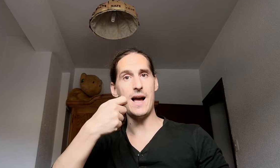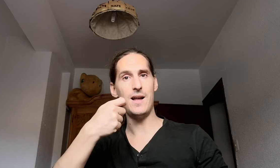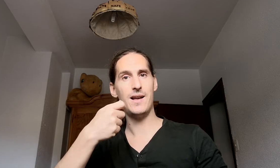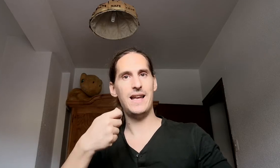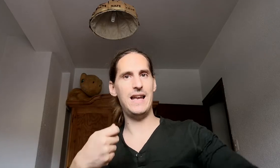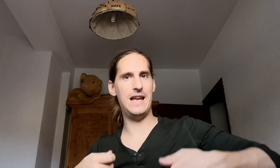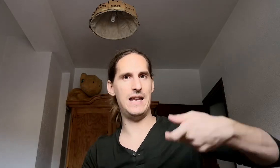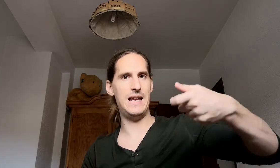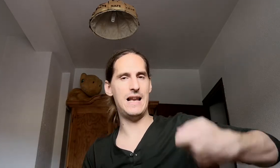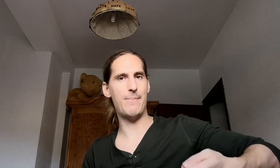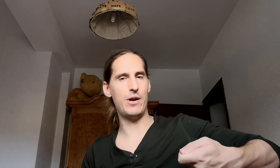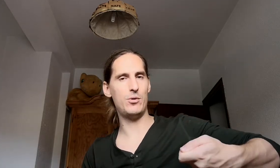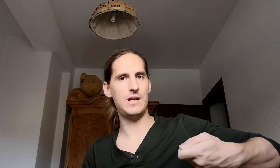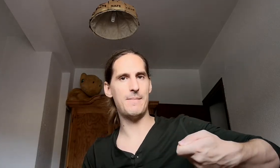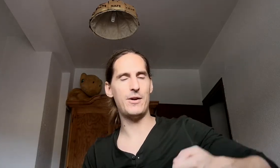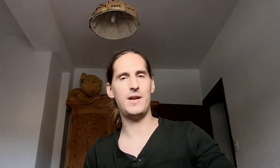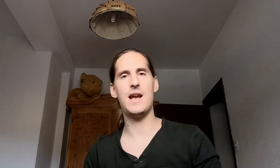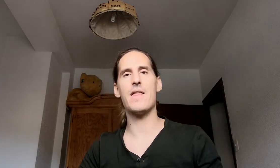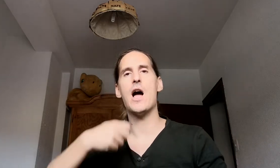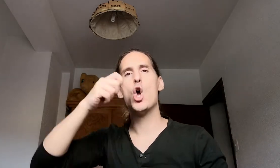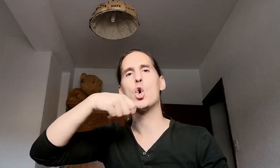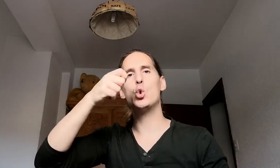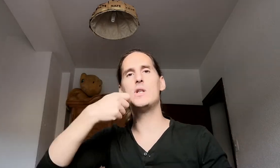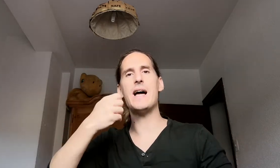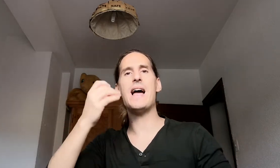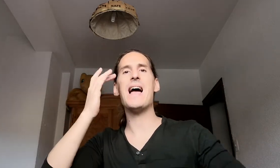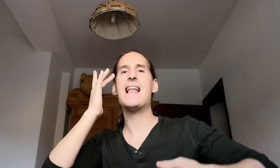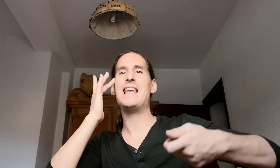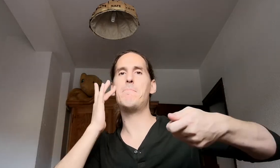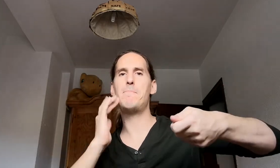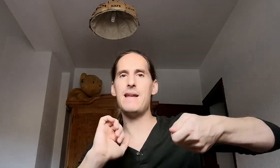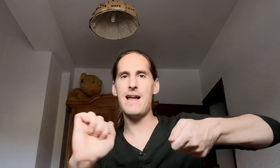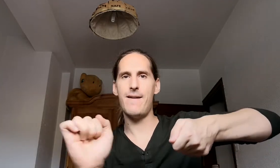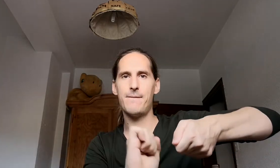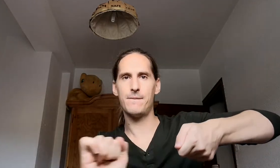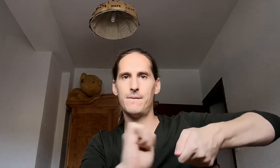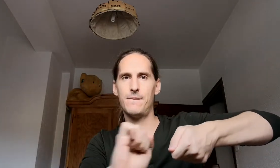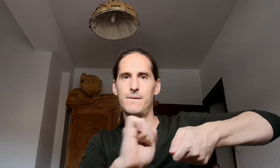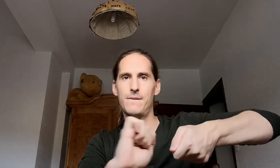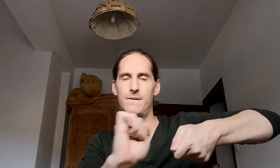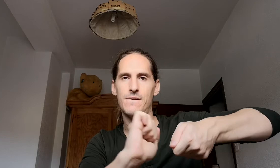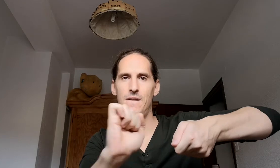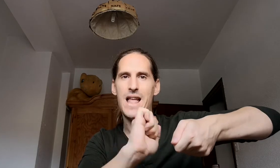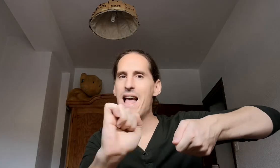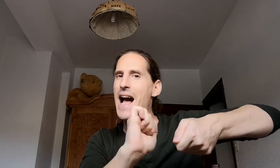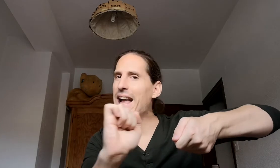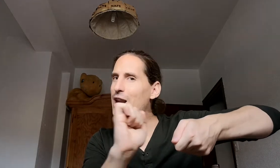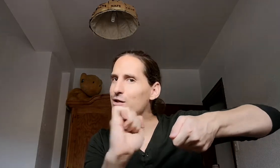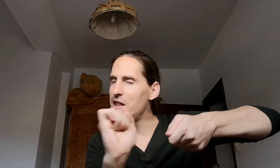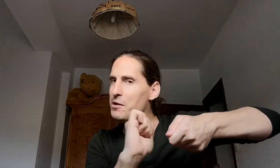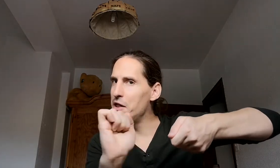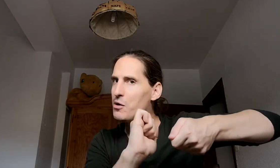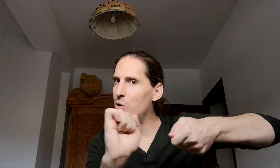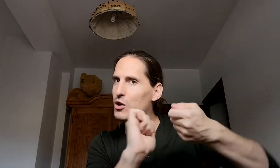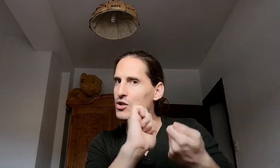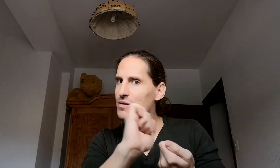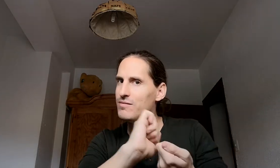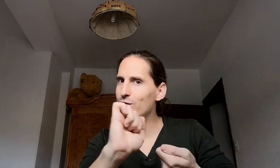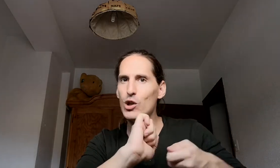Cuchara. Y la ponemos en la mano izquierda. Cuchara, limpiar. A que no estoy haciendo círculos. No estoy